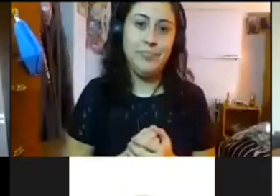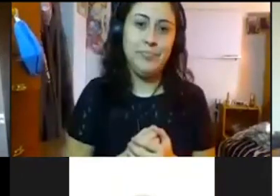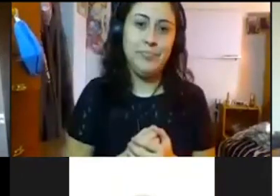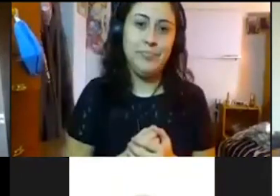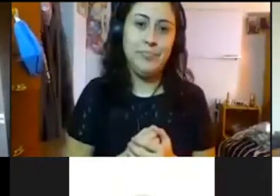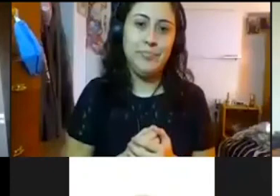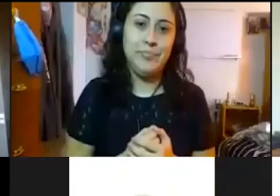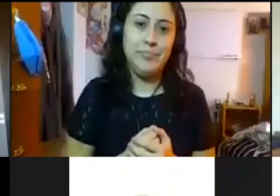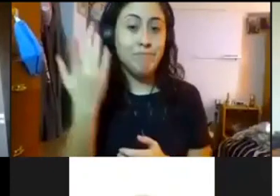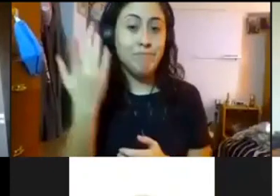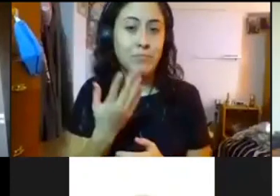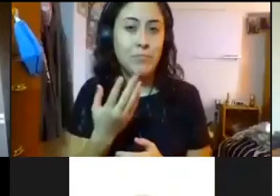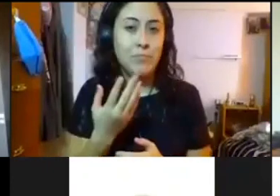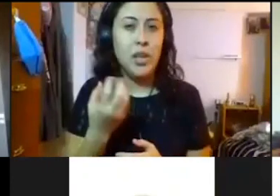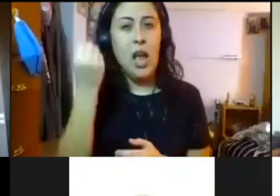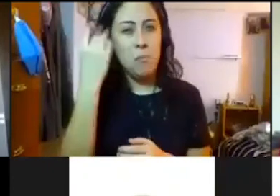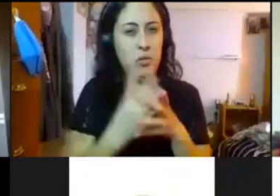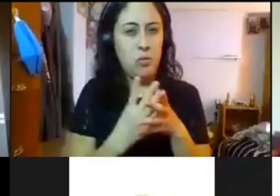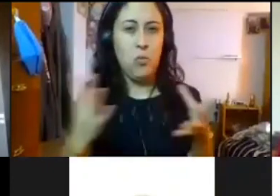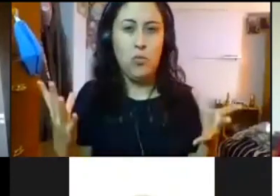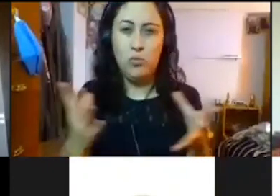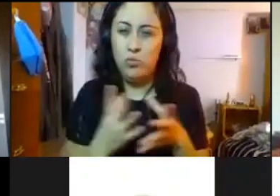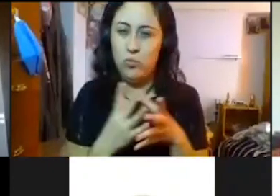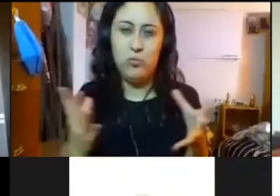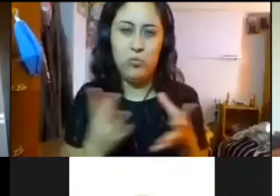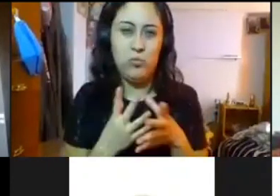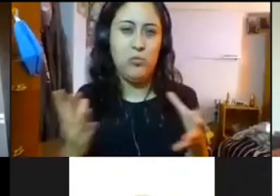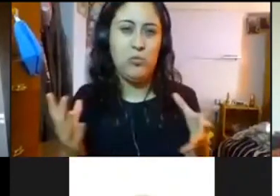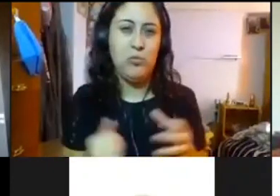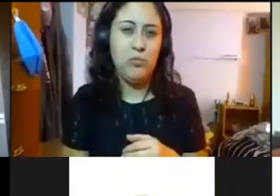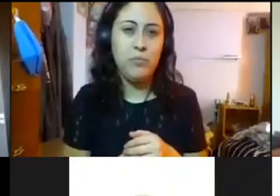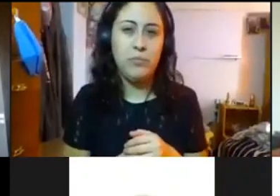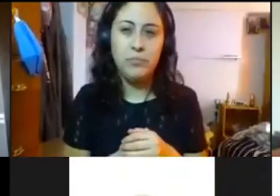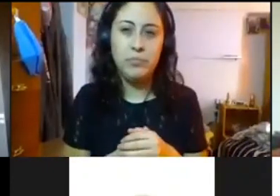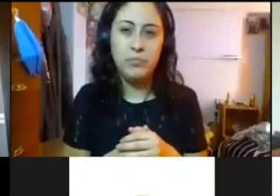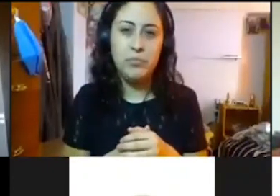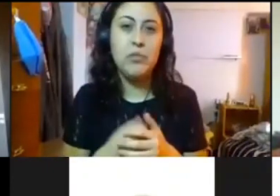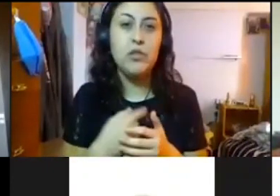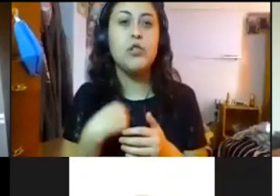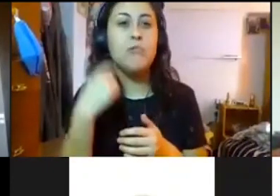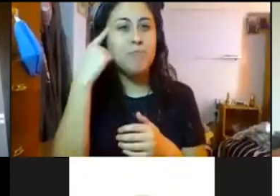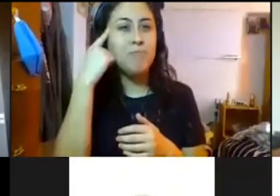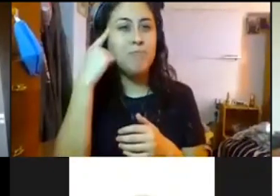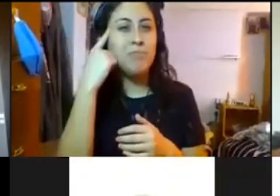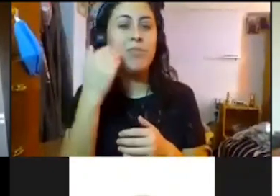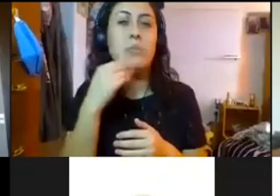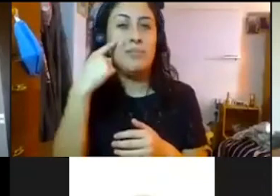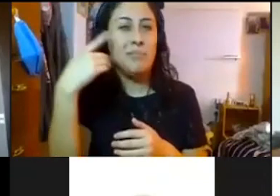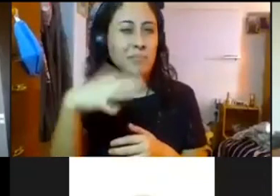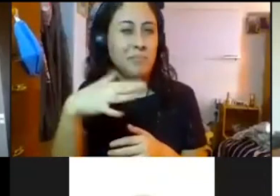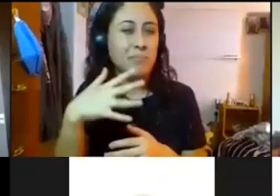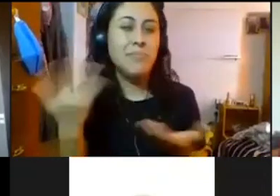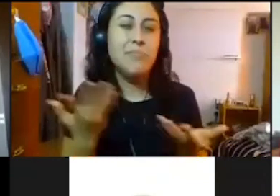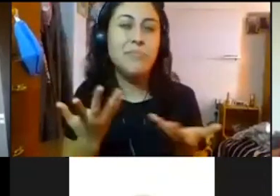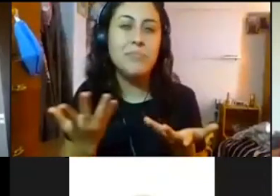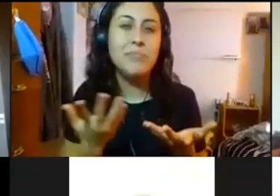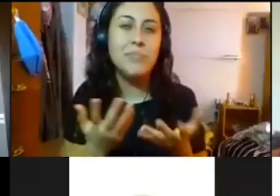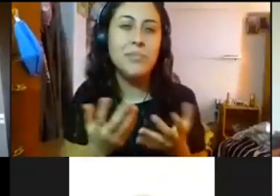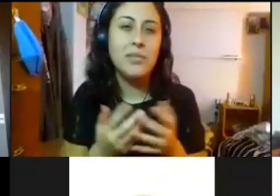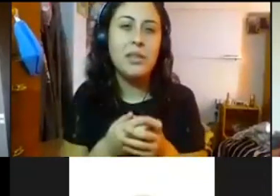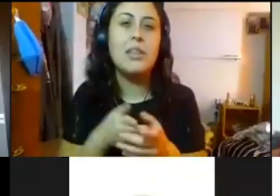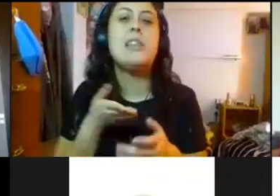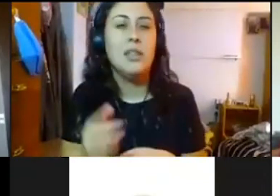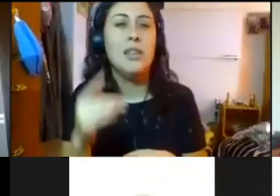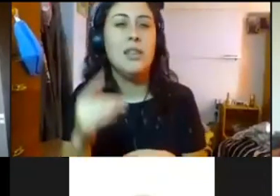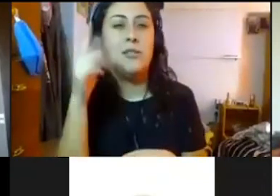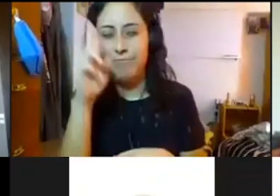hemos aprendido mucho, mucho, mucho. Y yo creo que también sería interesante como seguir reflexionando,